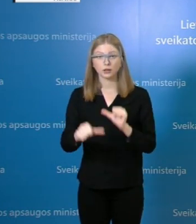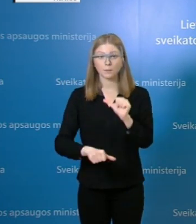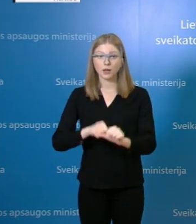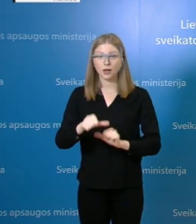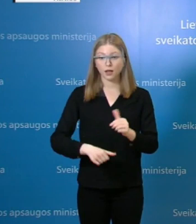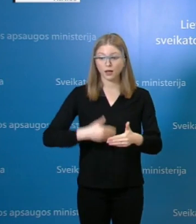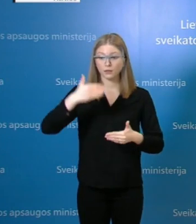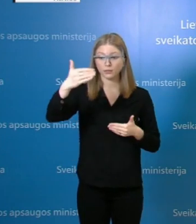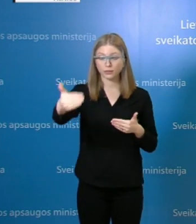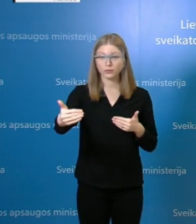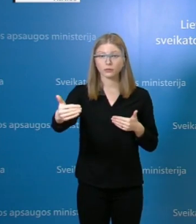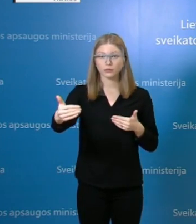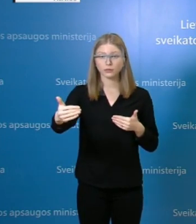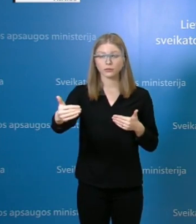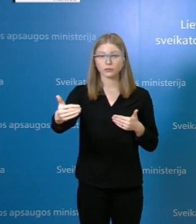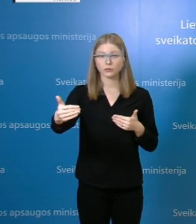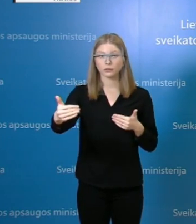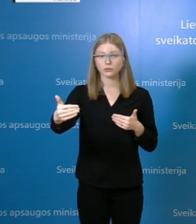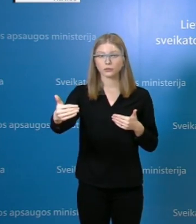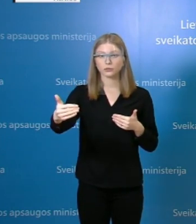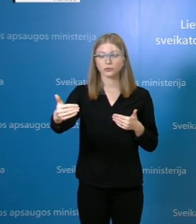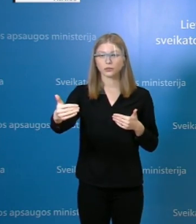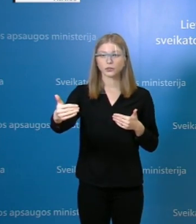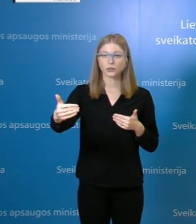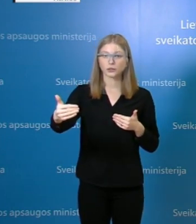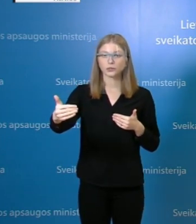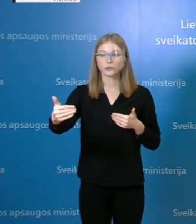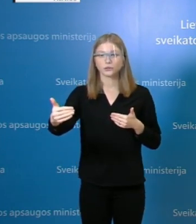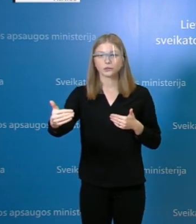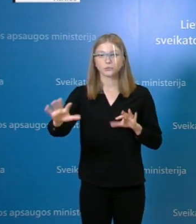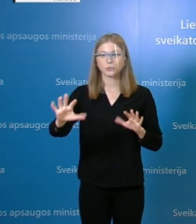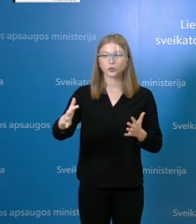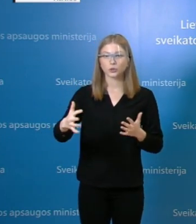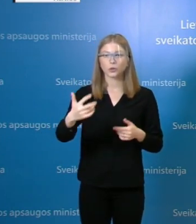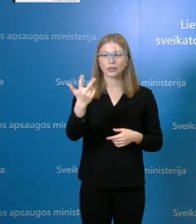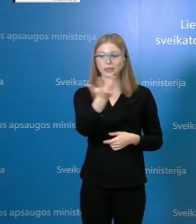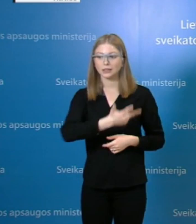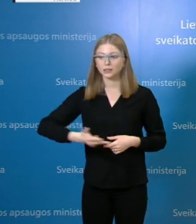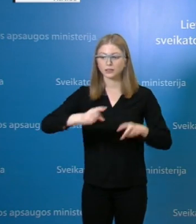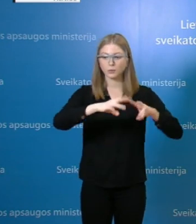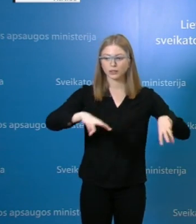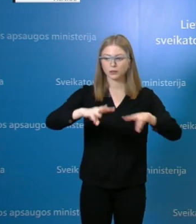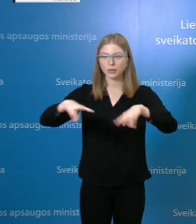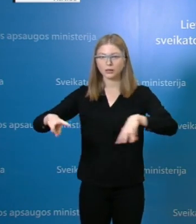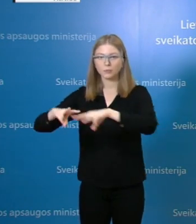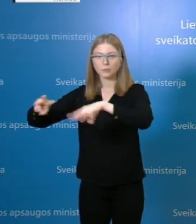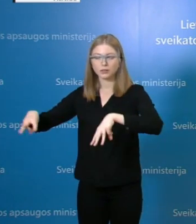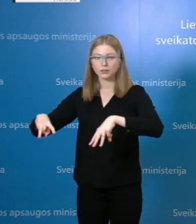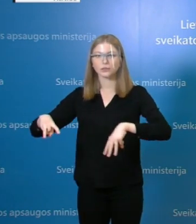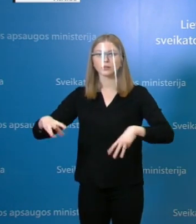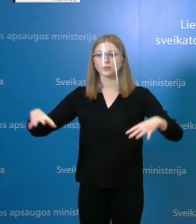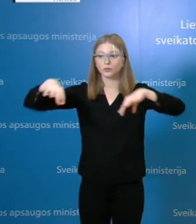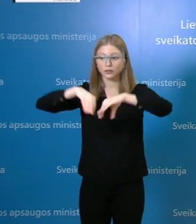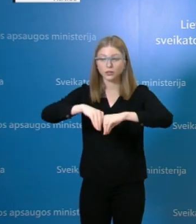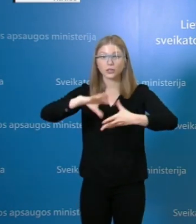likusią metų laikotarpiui Per visas tris ministerijas yra suskaičiuota, kad tom priemonėm reikėtų maždaug